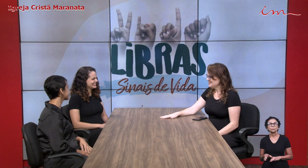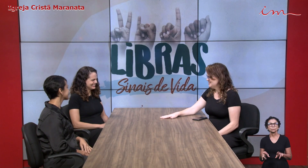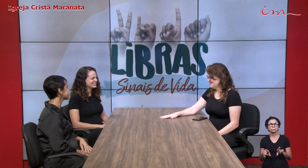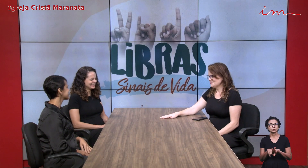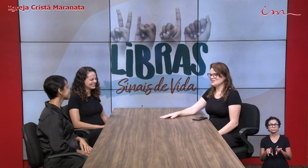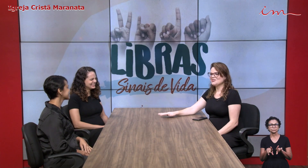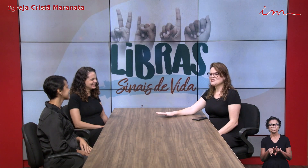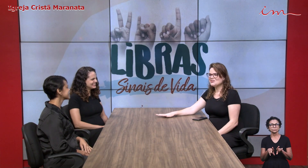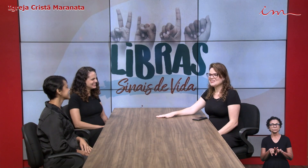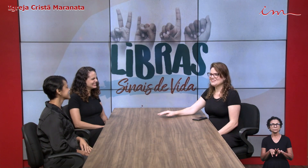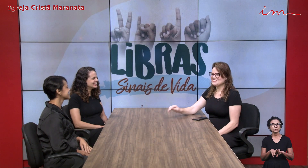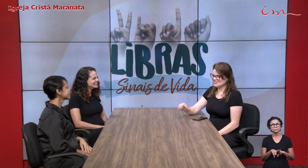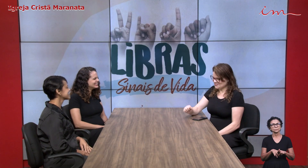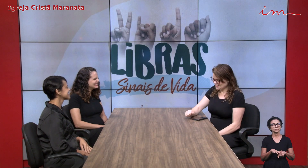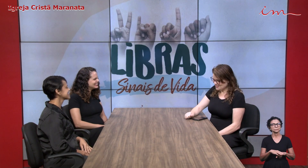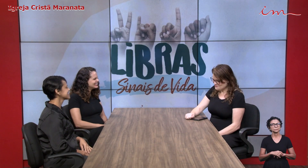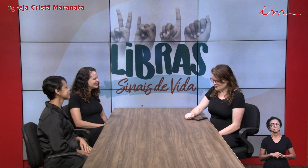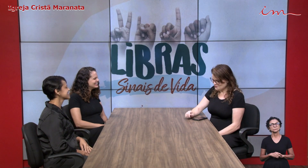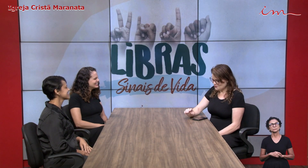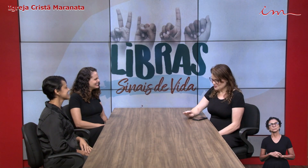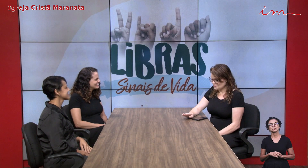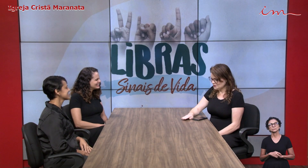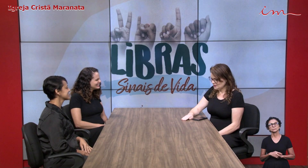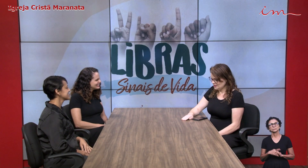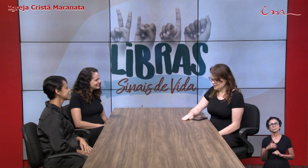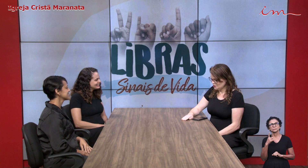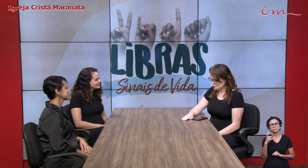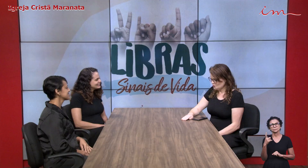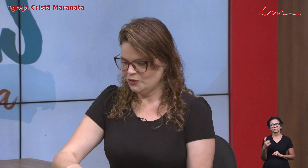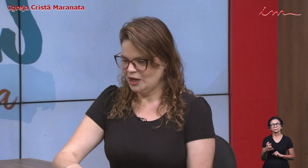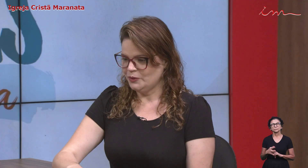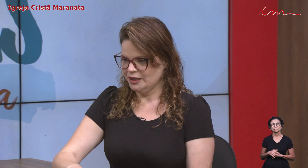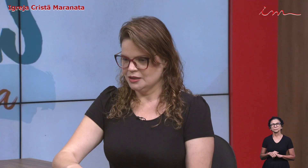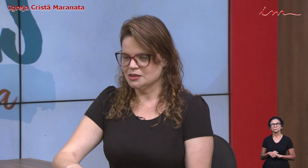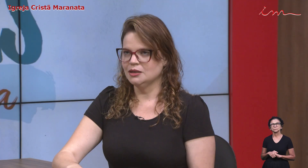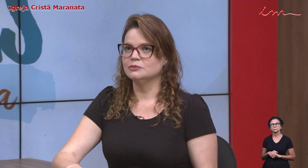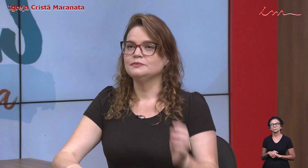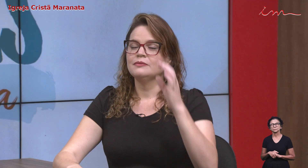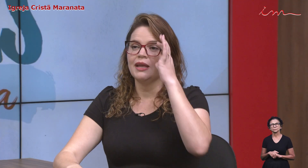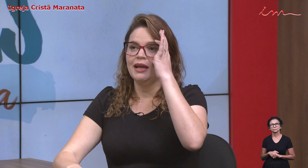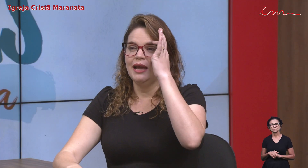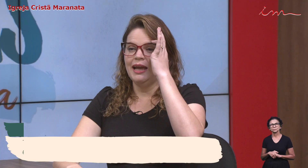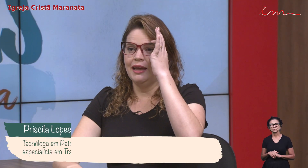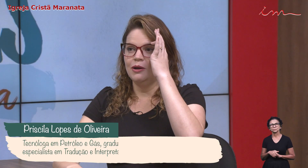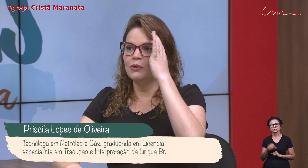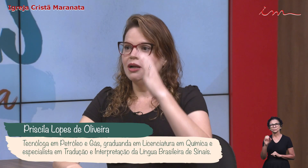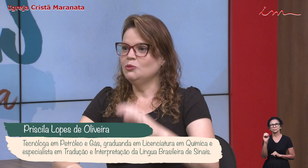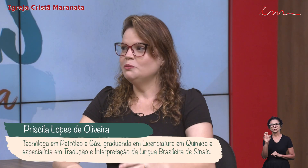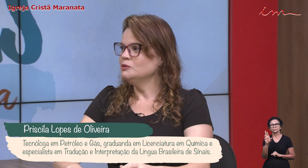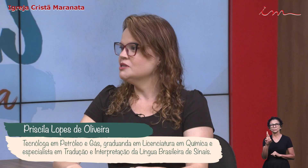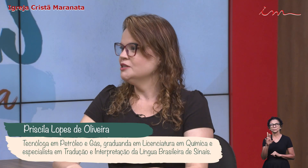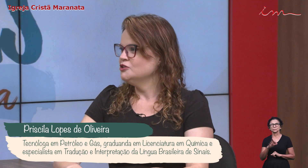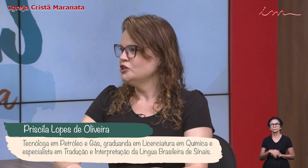rapidinho, Nath, não te cortando, mas só te cortando rapidinho, uma coisa muito interessante sobre a orientação é o clamor pelo sangue de